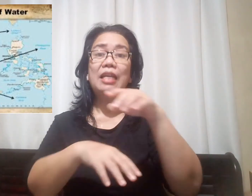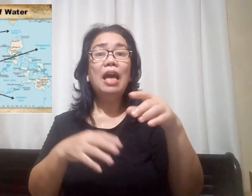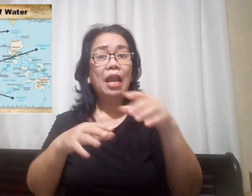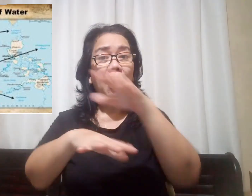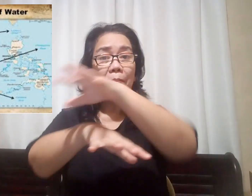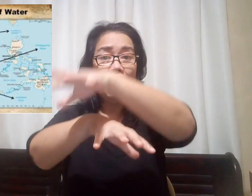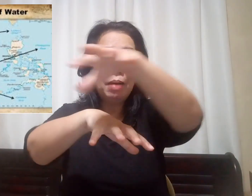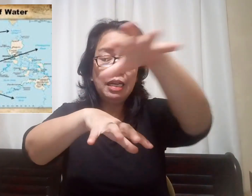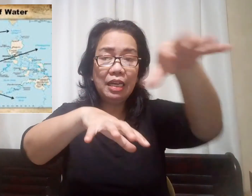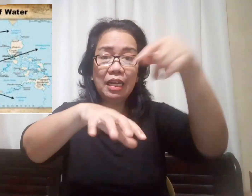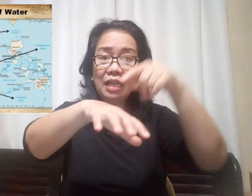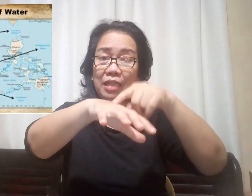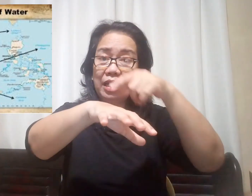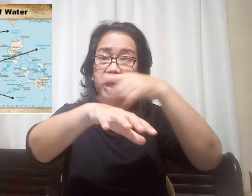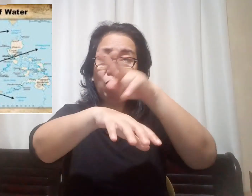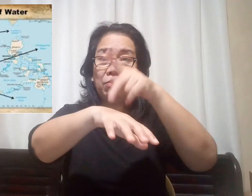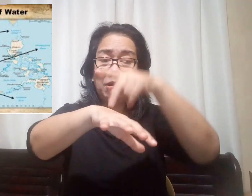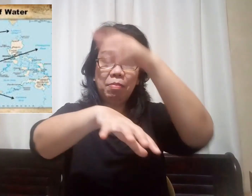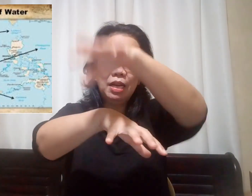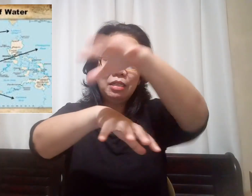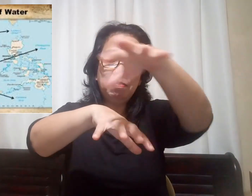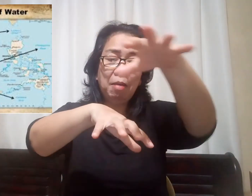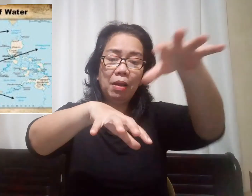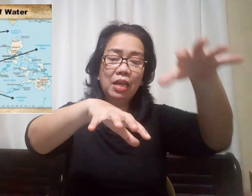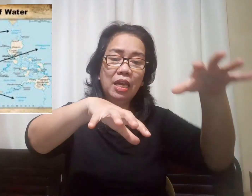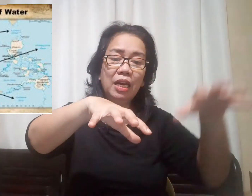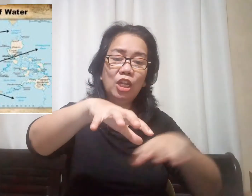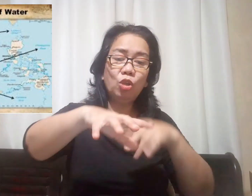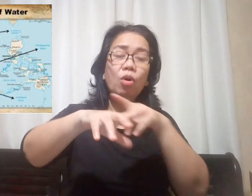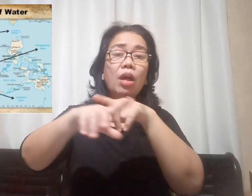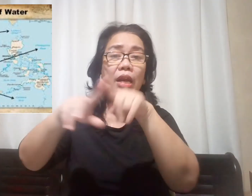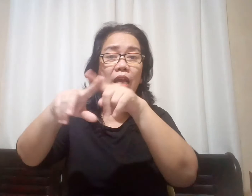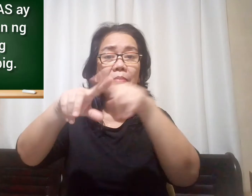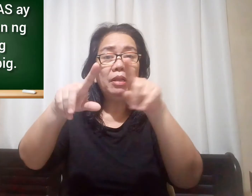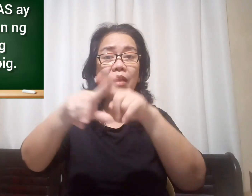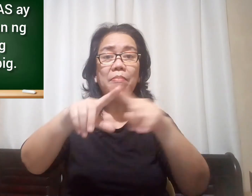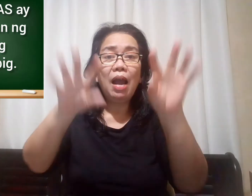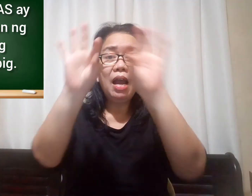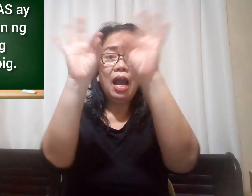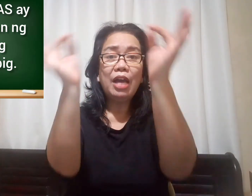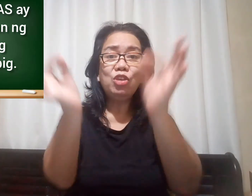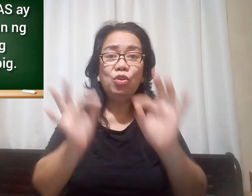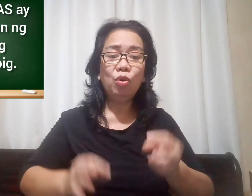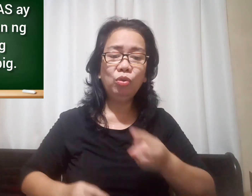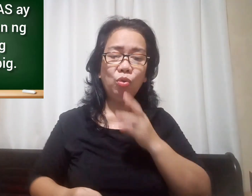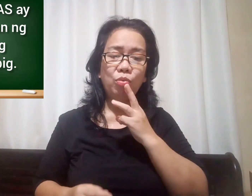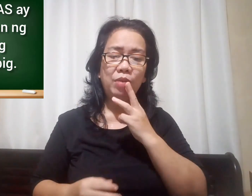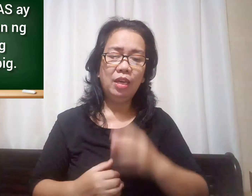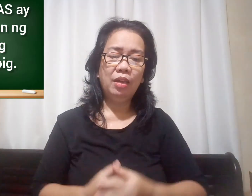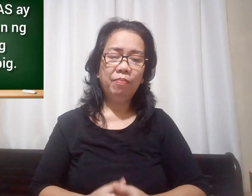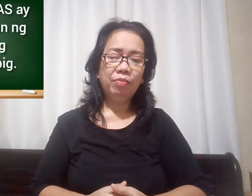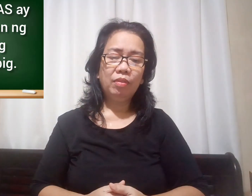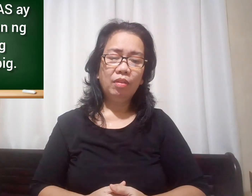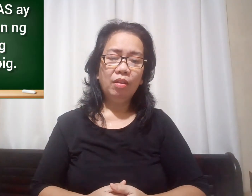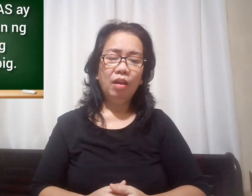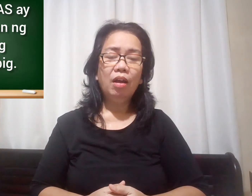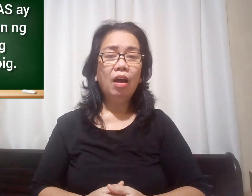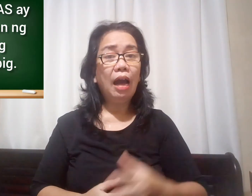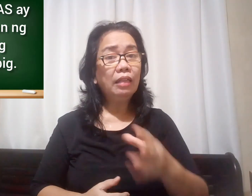napapaligiran sa ito. Pilipinas napapaligiran ito ng iba't ibang anyong tubig at